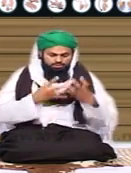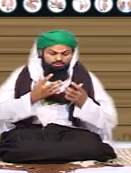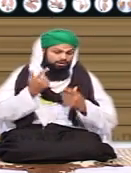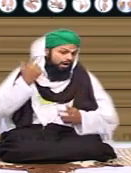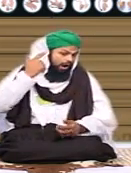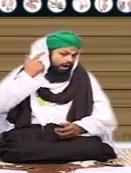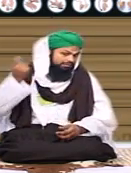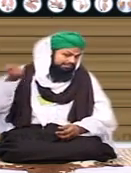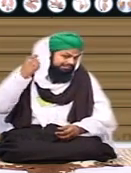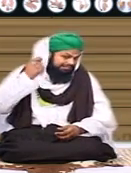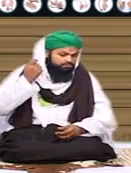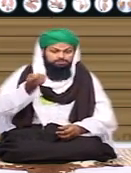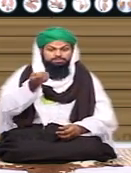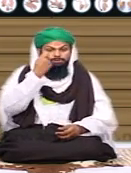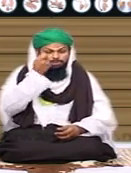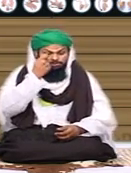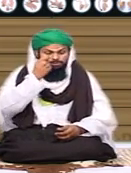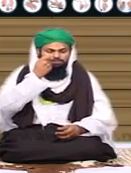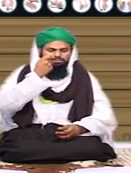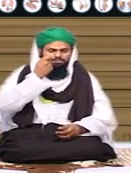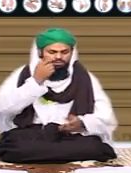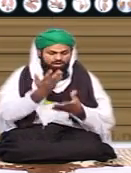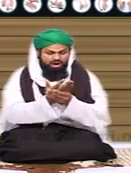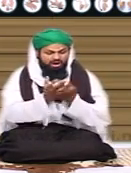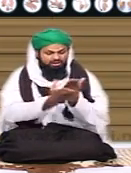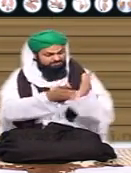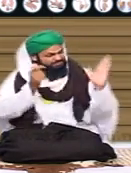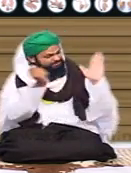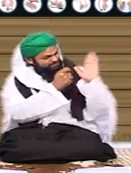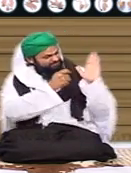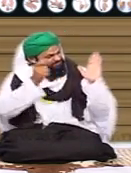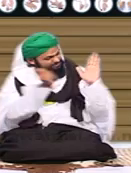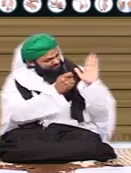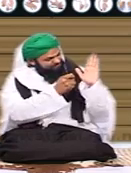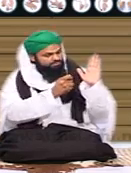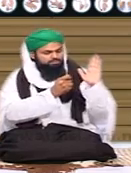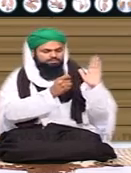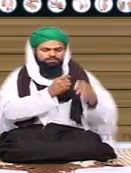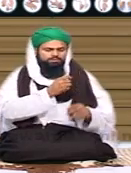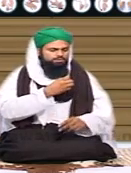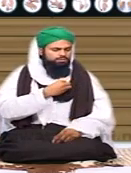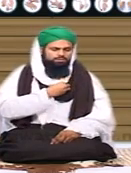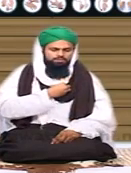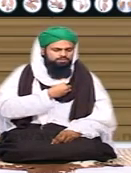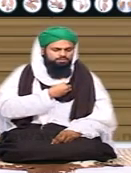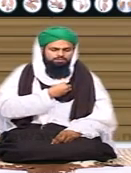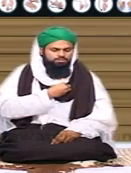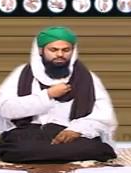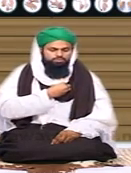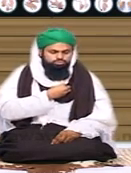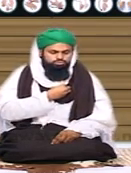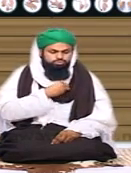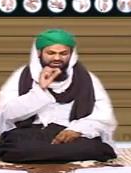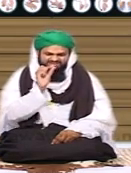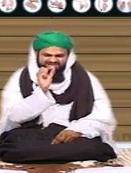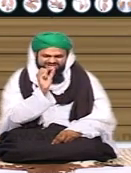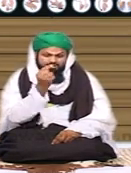تکلیف. کانوں میں کیلیں, آنکھوں میں کیلیں, ہاتھ پاؤں میں کیلیں. آپ اندازہ کریں, آنکھ